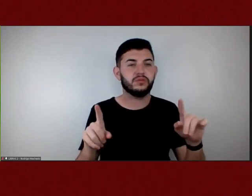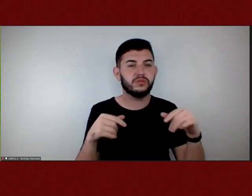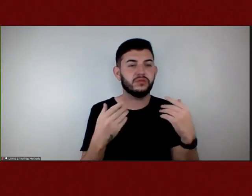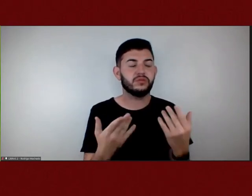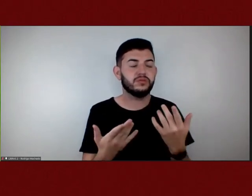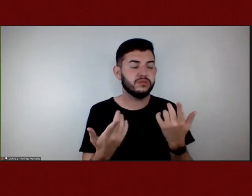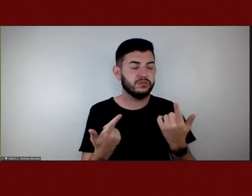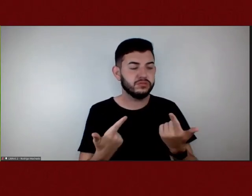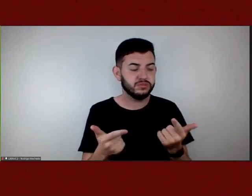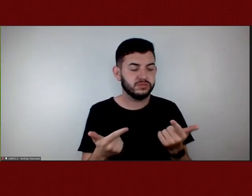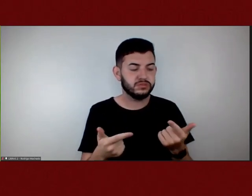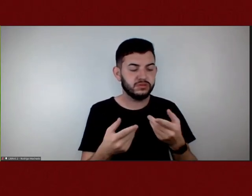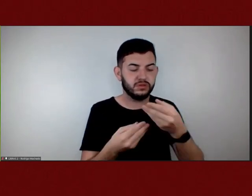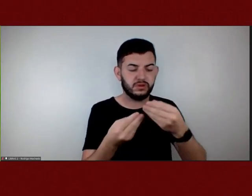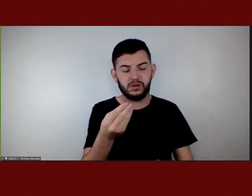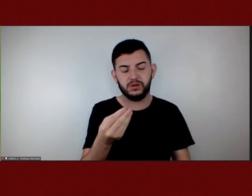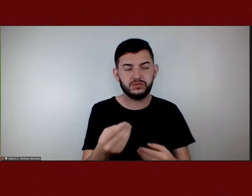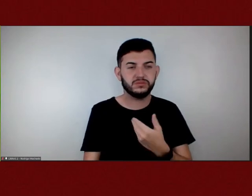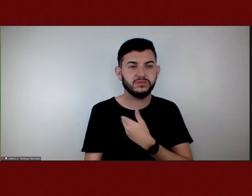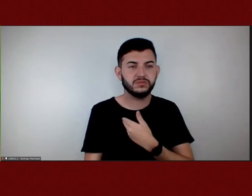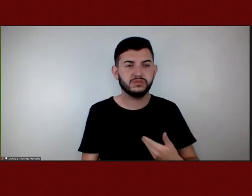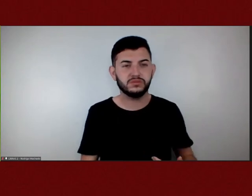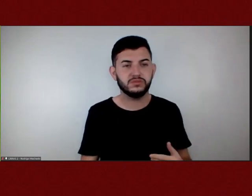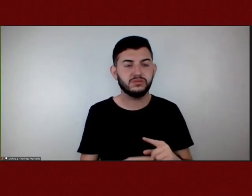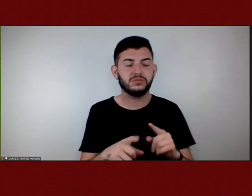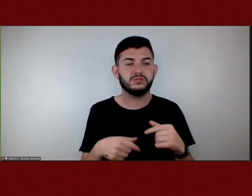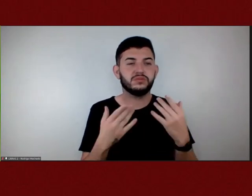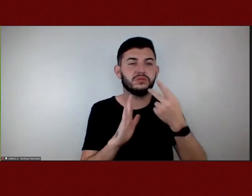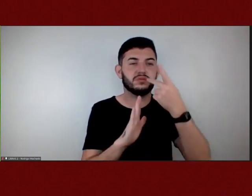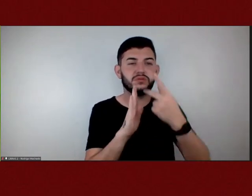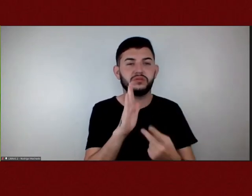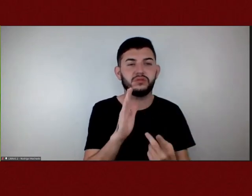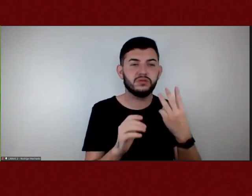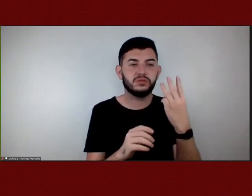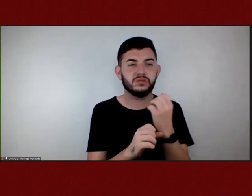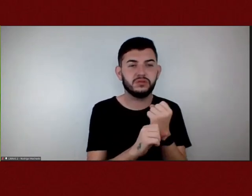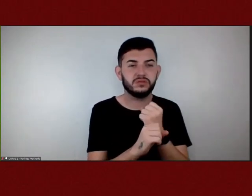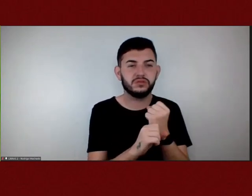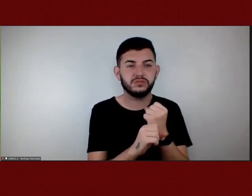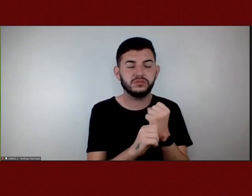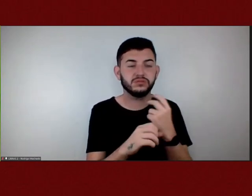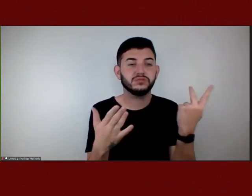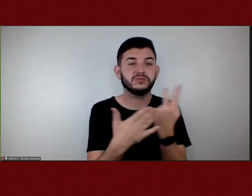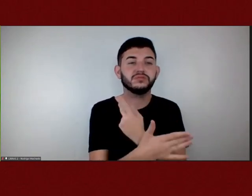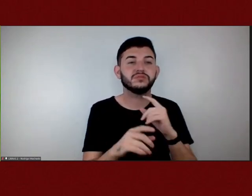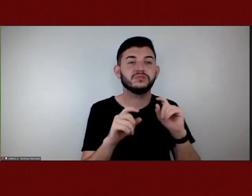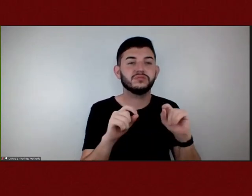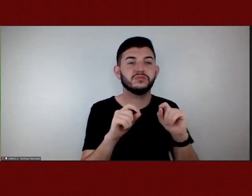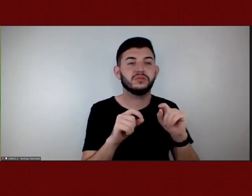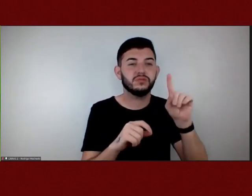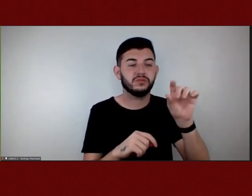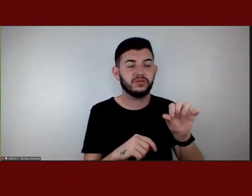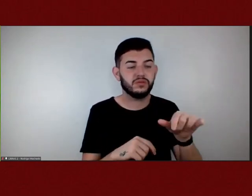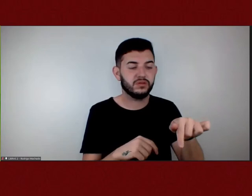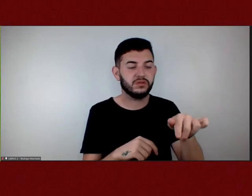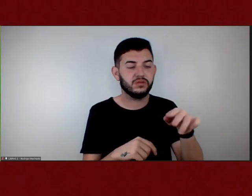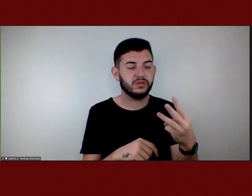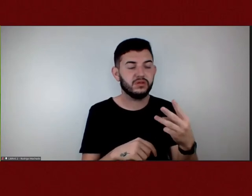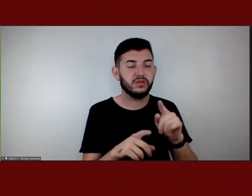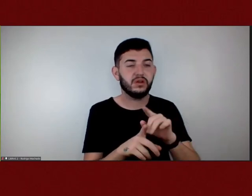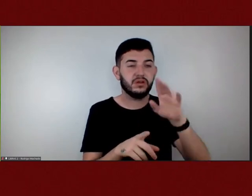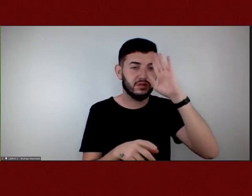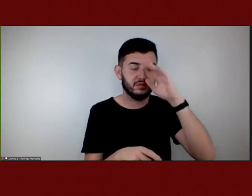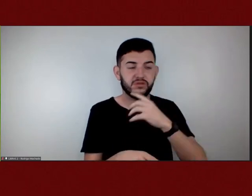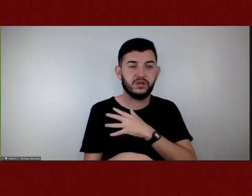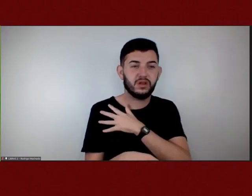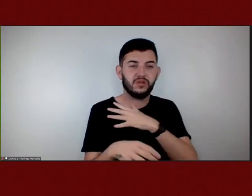projeto durou 3 anos e foi brutalmente interrompido com um golpe de Estado de 73. A leitura inicial que